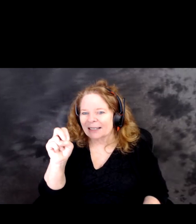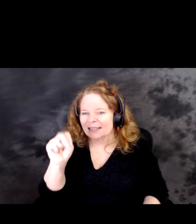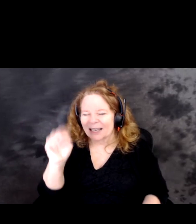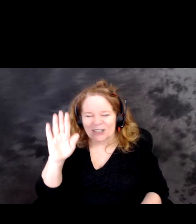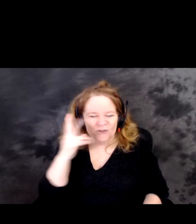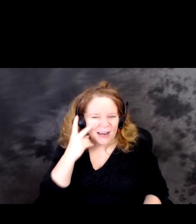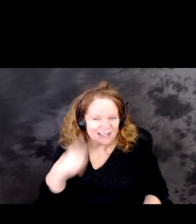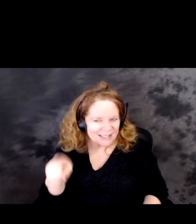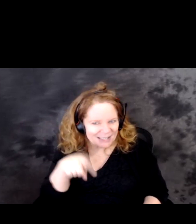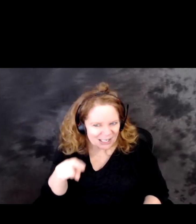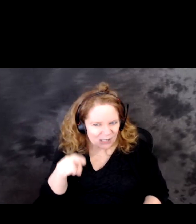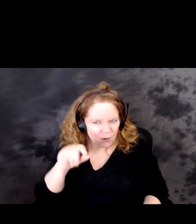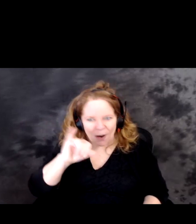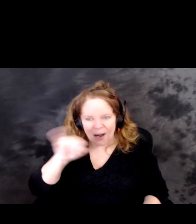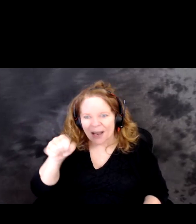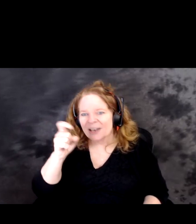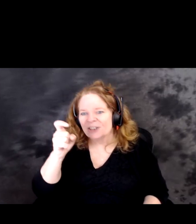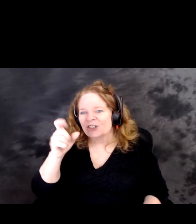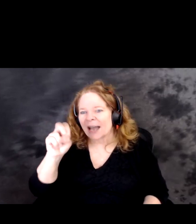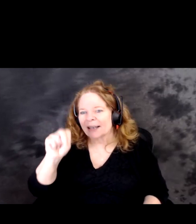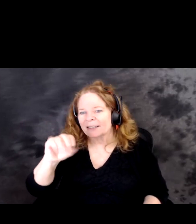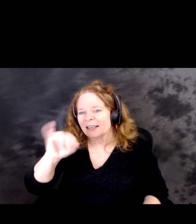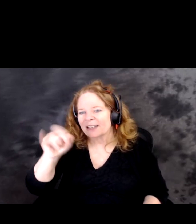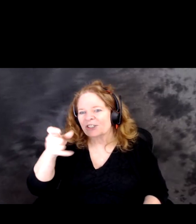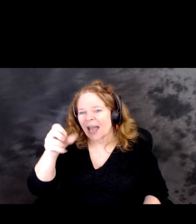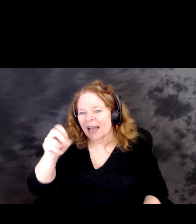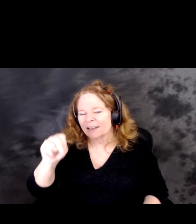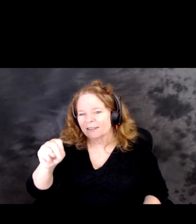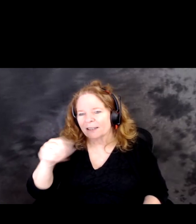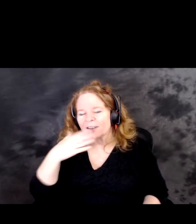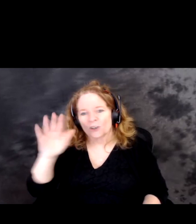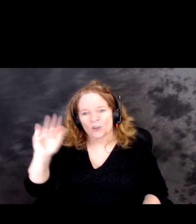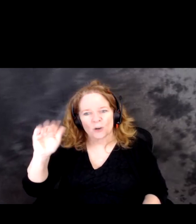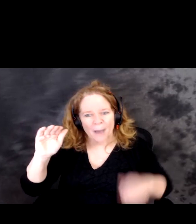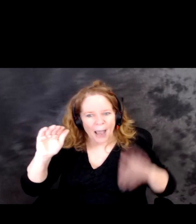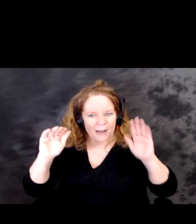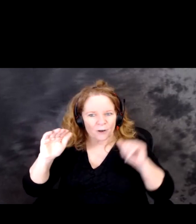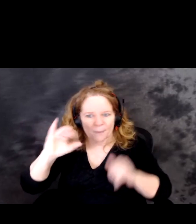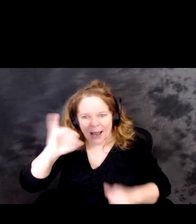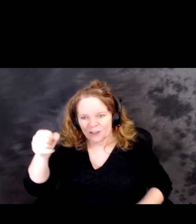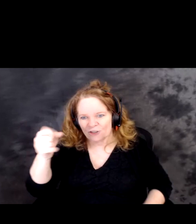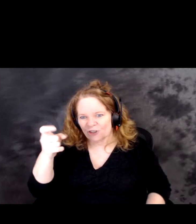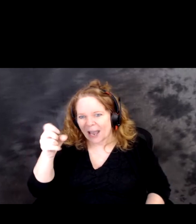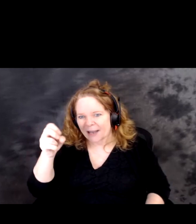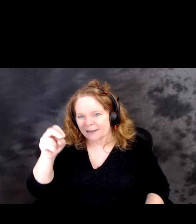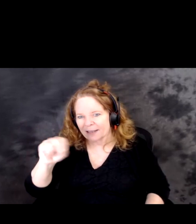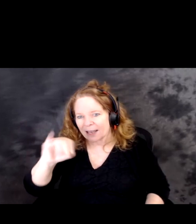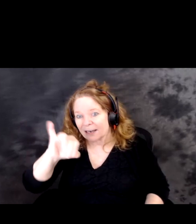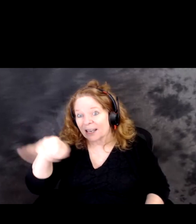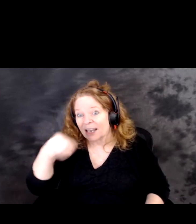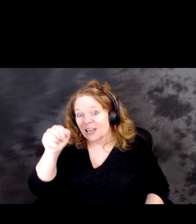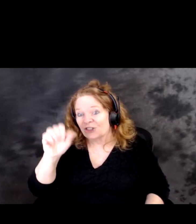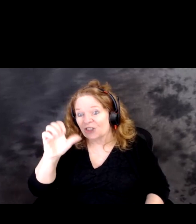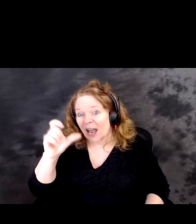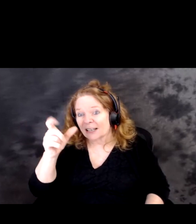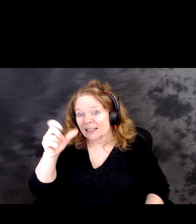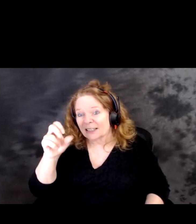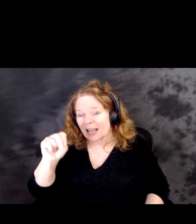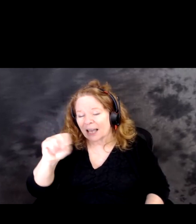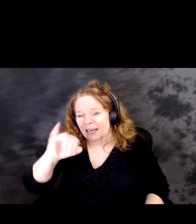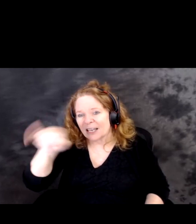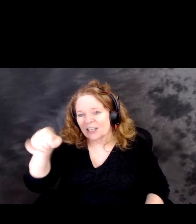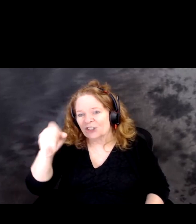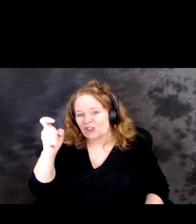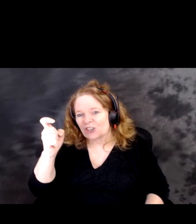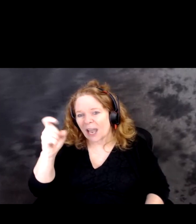Jackson, qué lindo ha sido verte. Jackson, Jackson, adiós, adiós. Adiós, Jackson, Jackson, adiós,